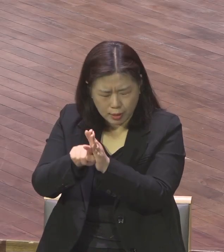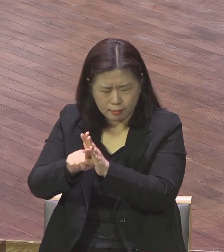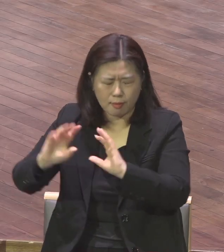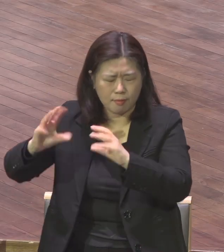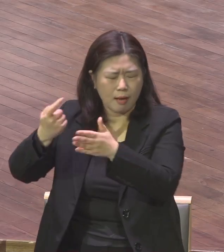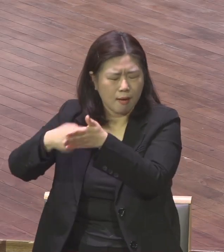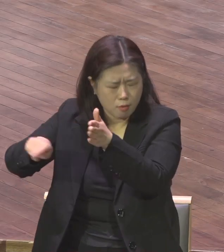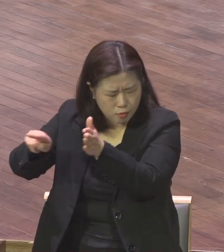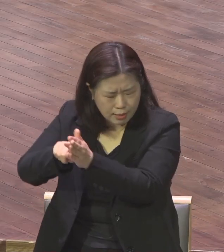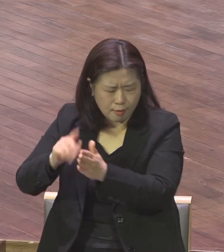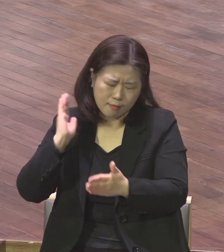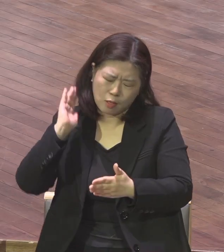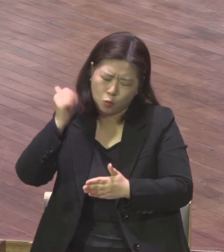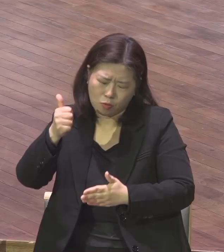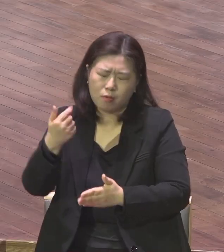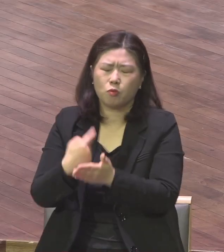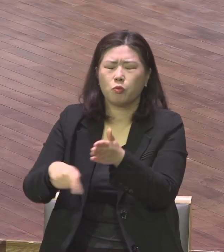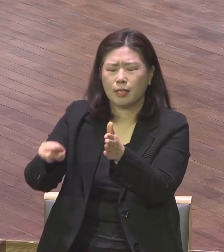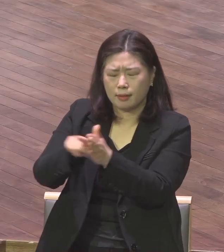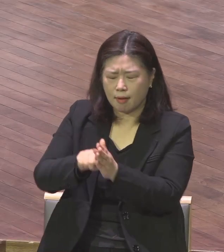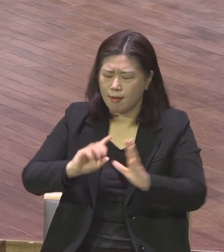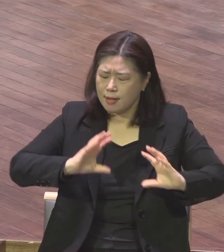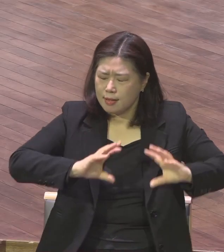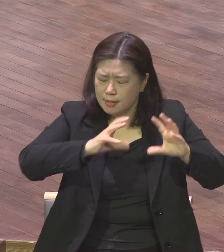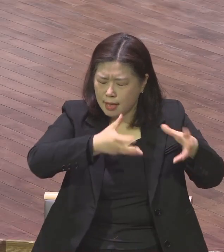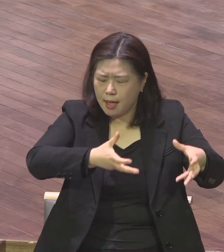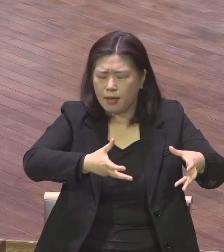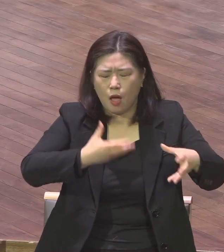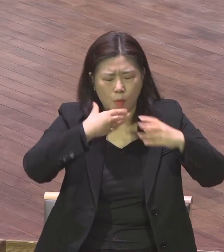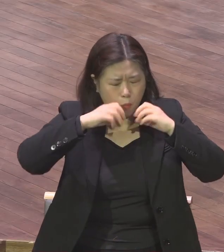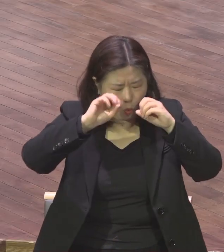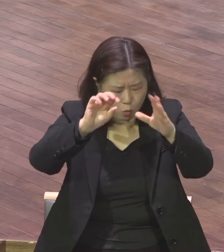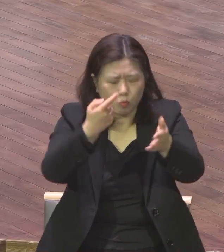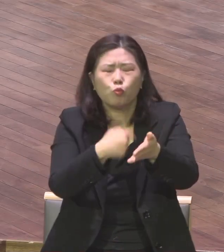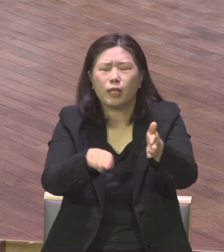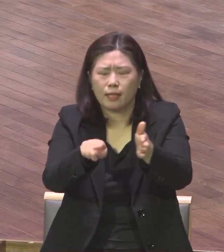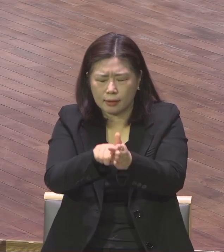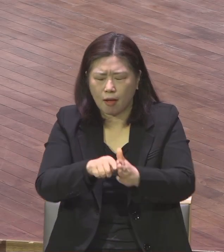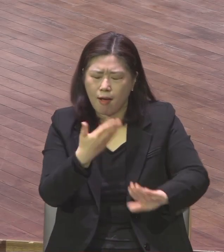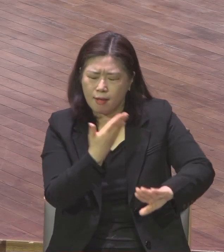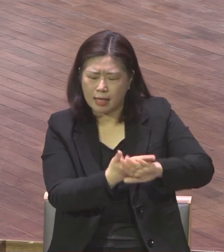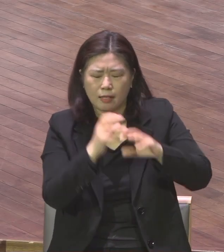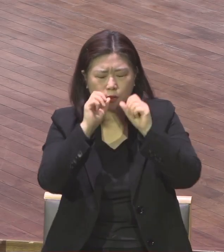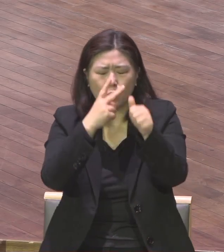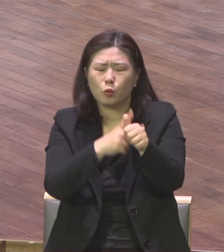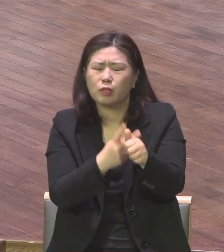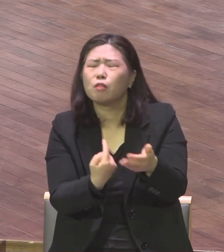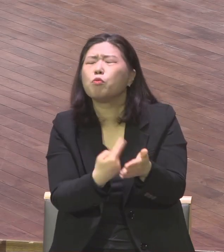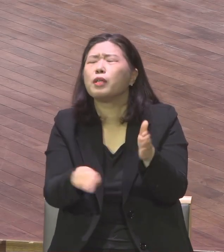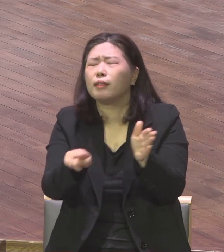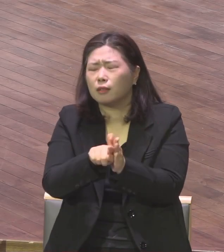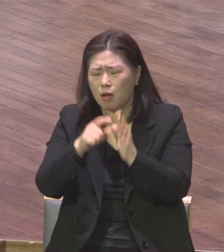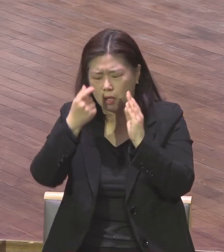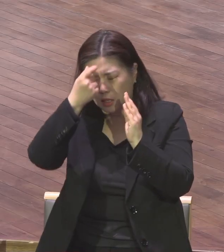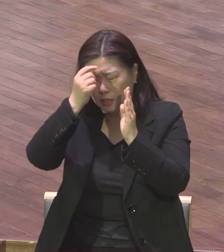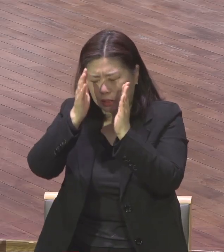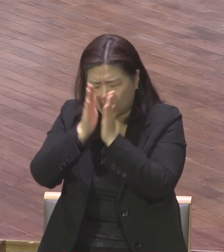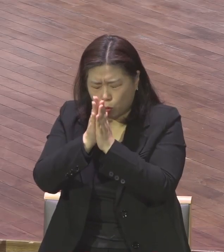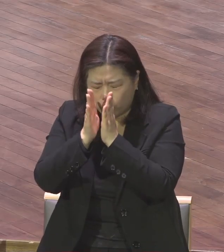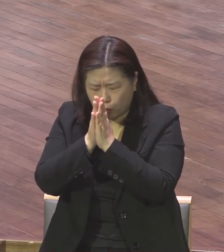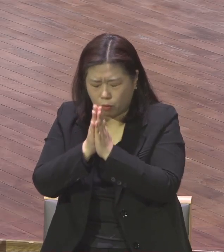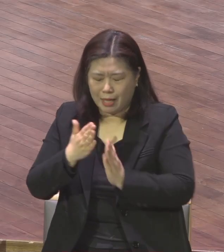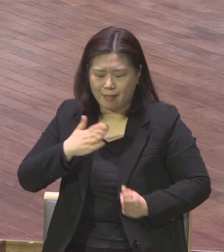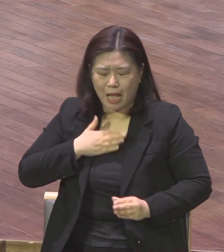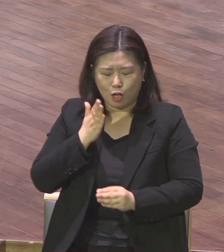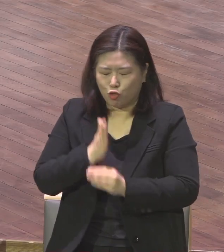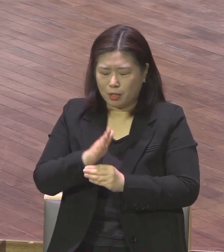나라와 대통령을 위해서, 세계복음을 위해서, 선교사를 위해서 지구를 매일매일 한 바퀴 돌 만큼 하나님 앞에